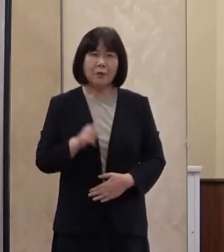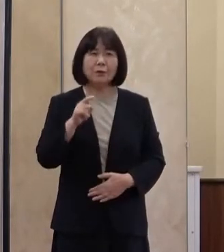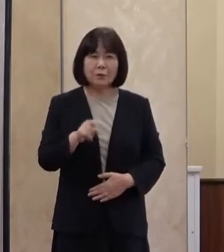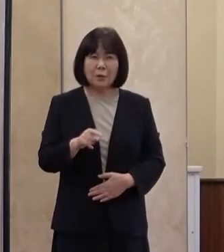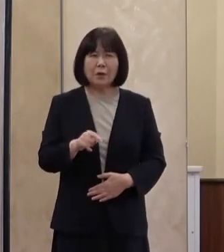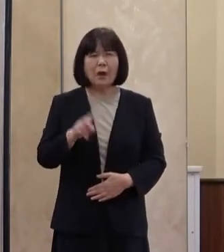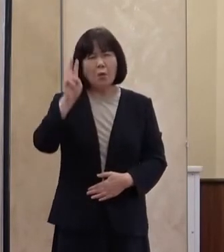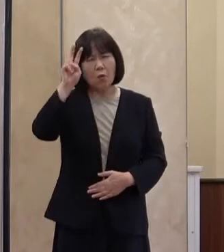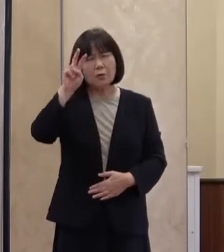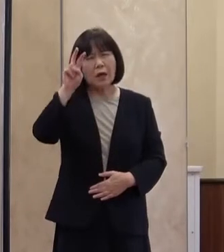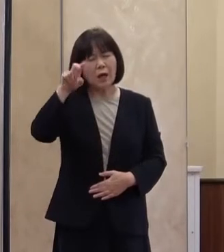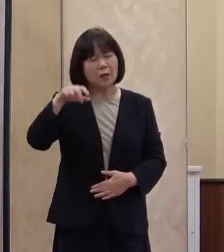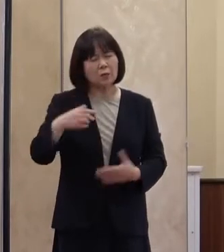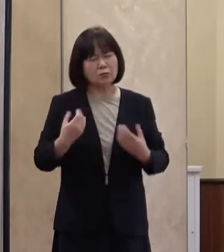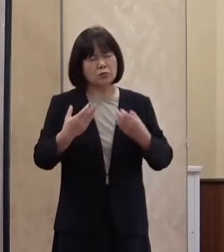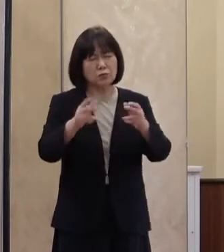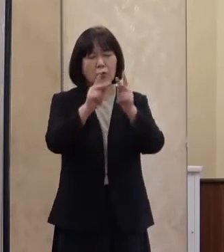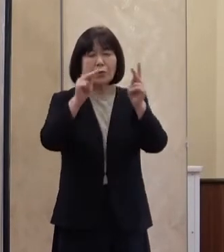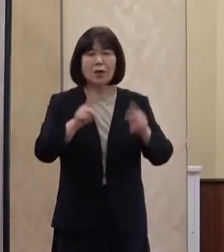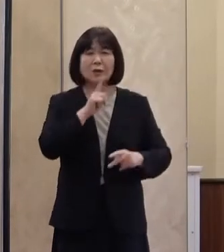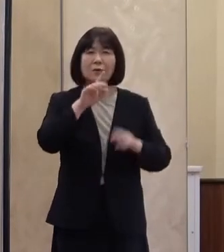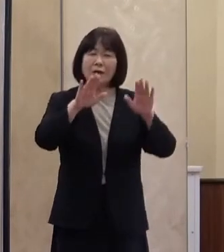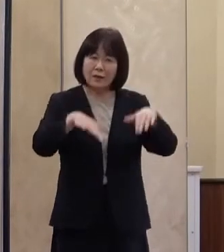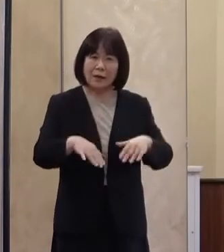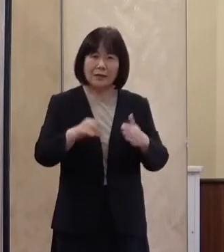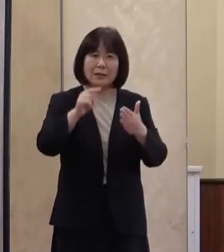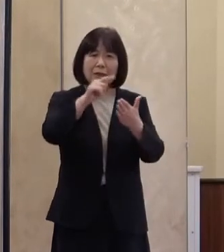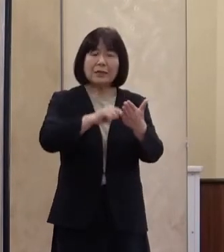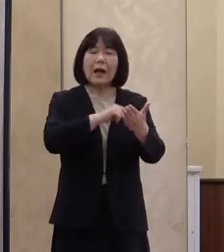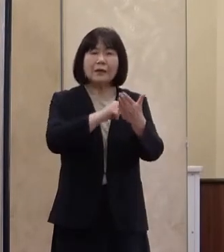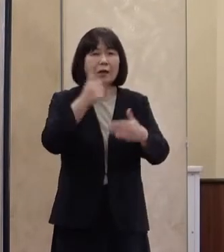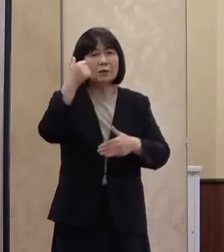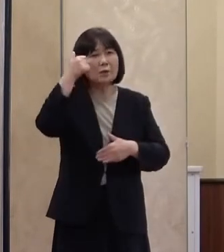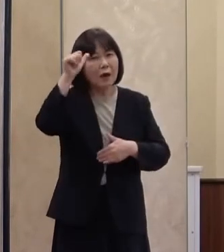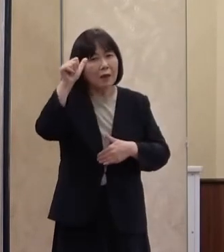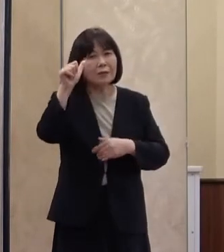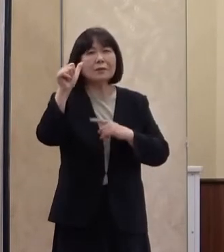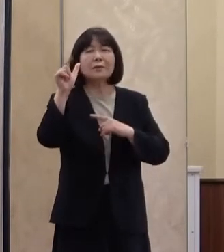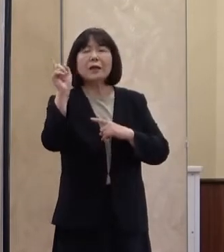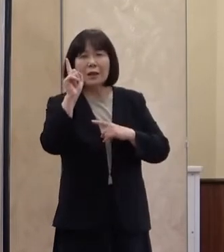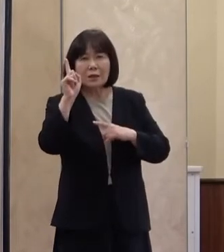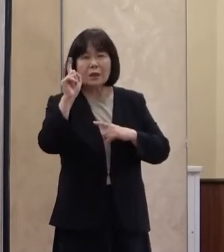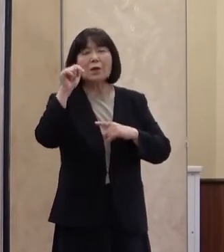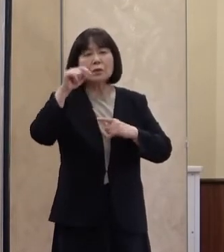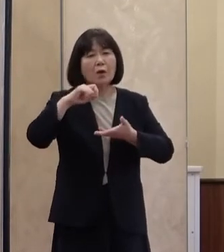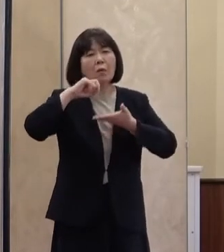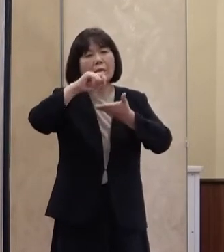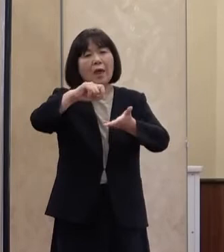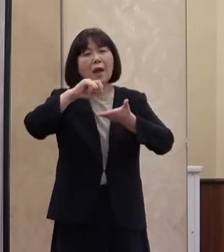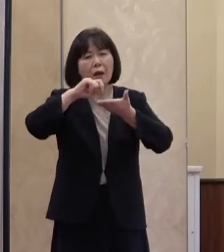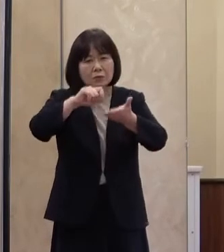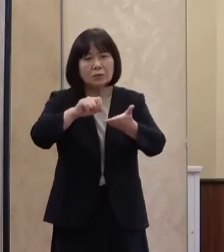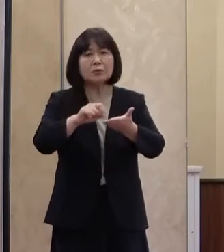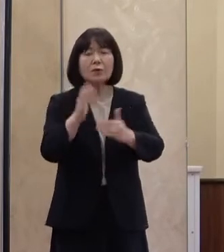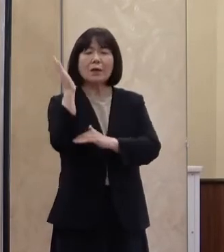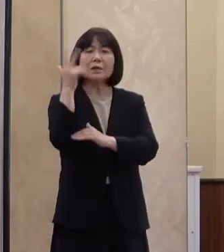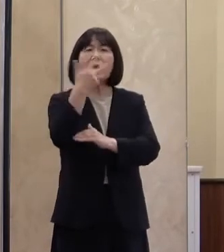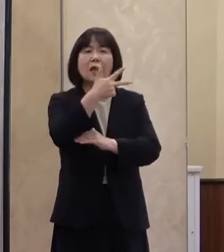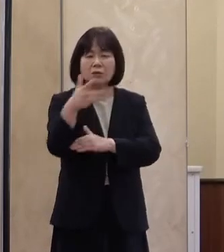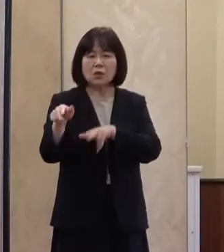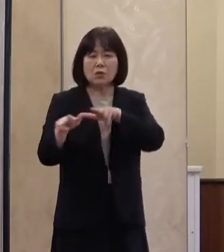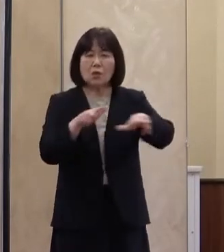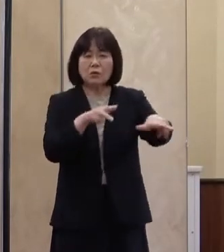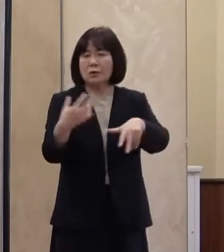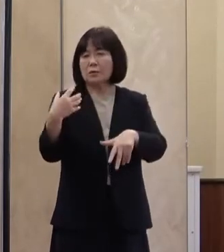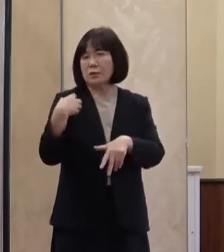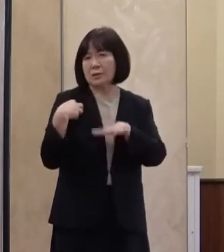積年の課題で言われてきたので、その解決する案っていうのはやっぱり提案していくのが現実の政治行政の責任じゃないかなと